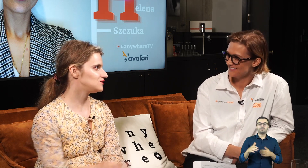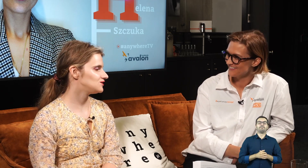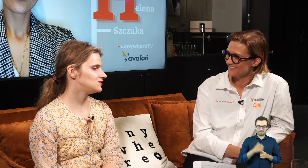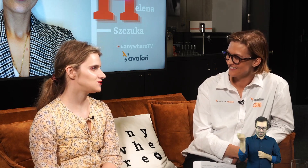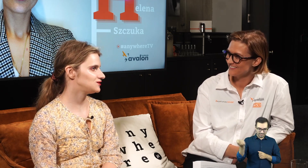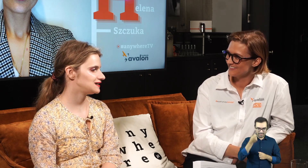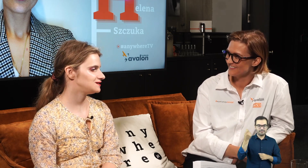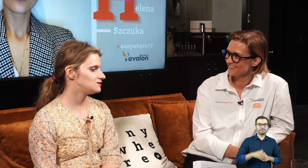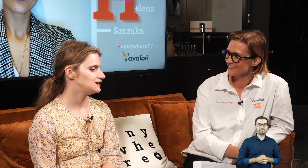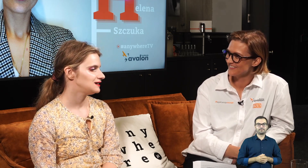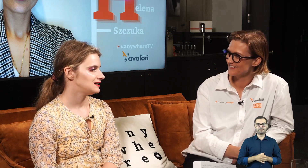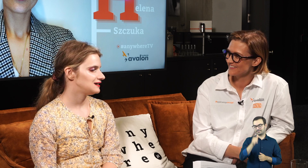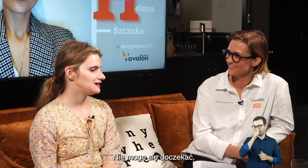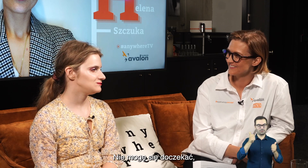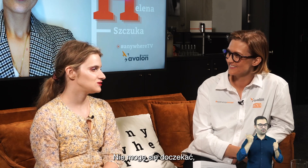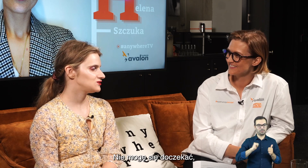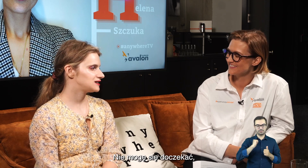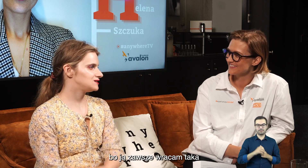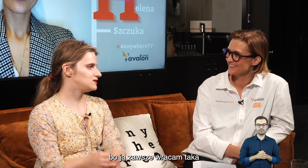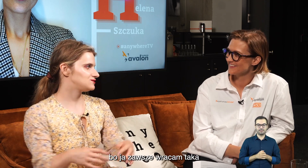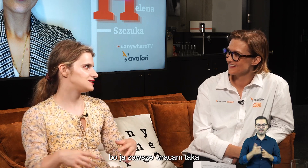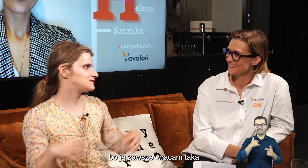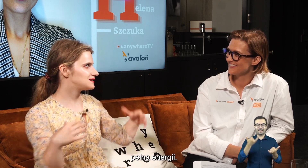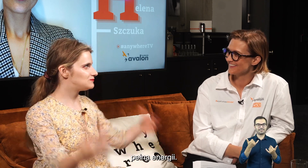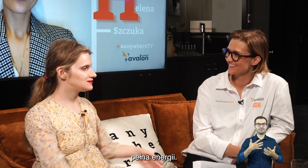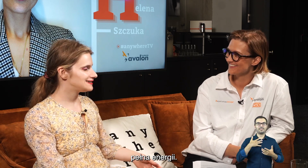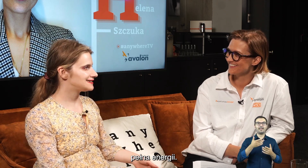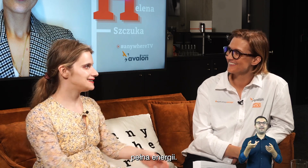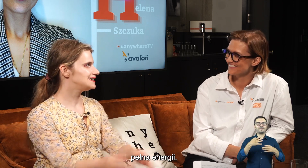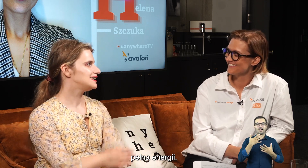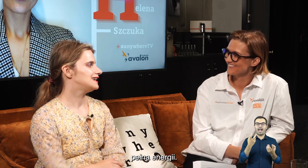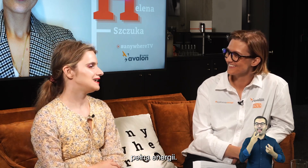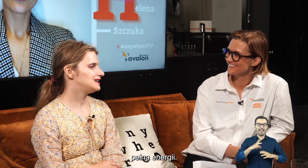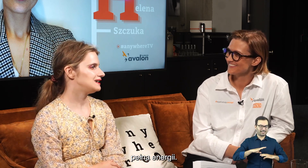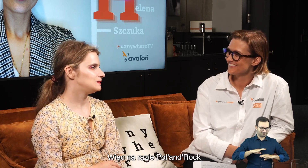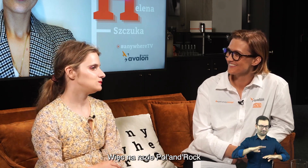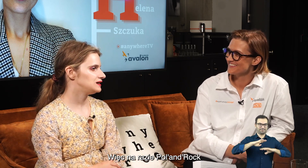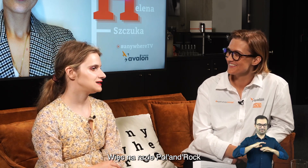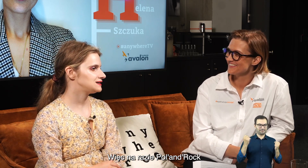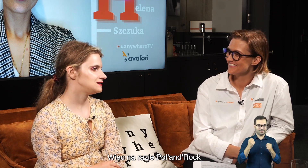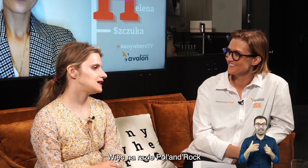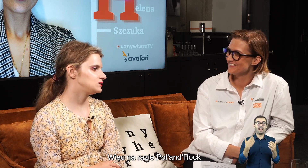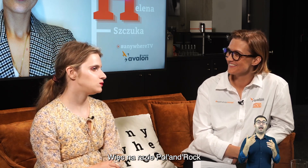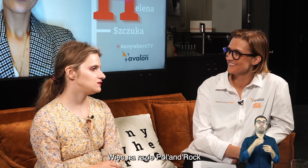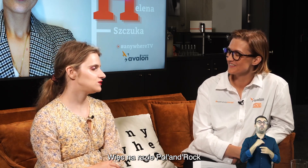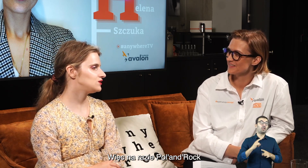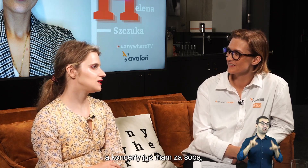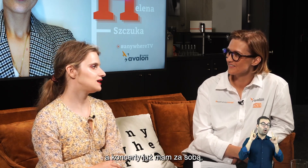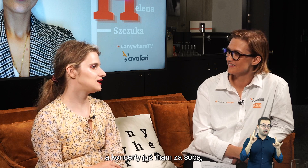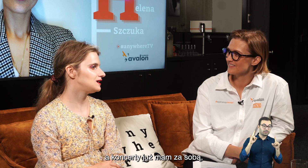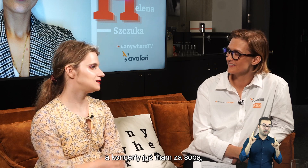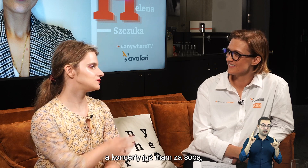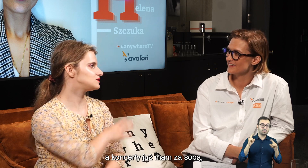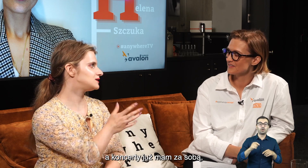to jadę. Nie mogę się doczekać, bo ja zawsze wracam taka pełna energii. Więc na razie Poland Rock,